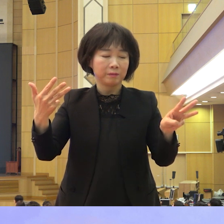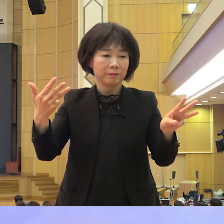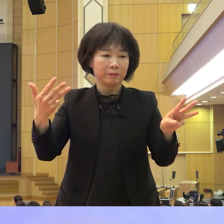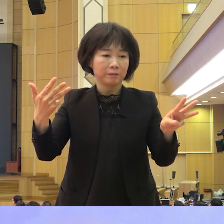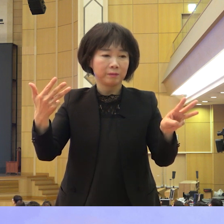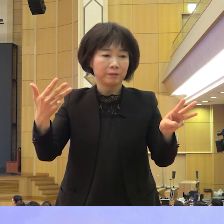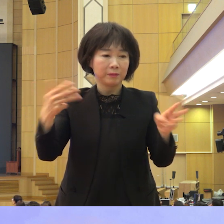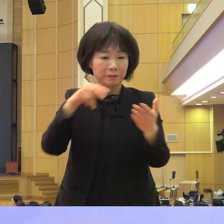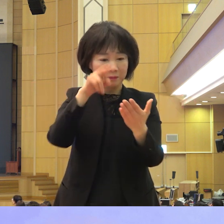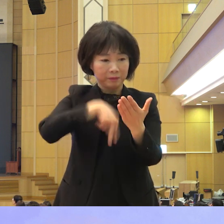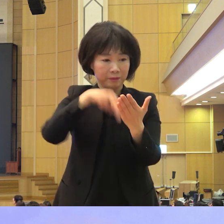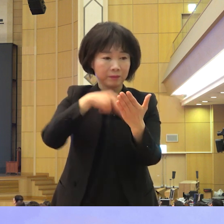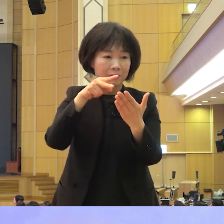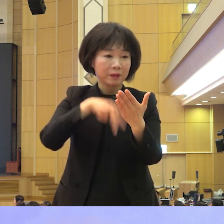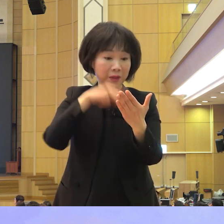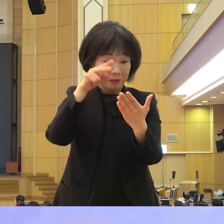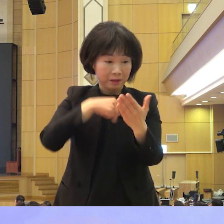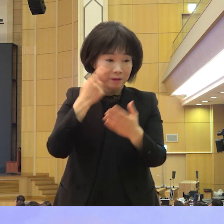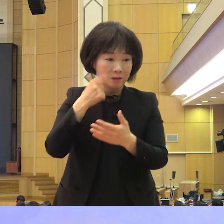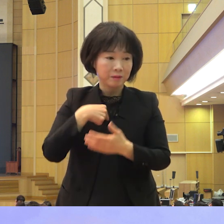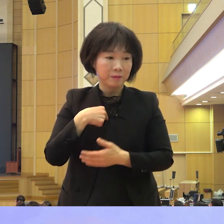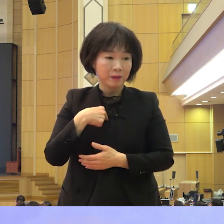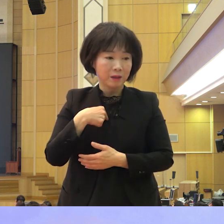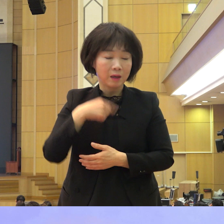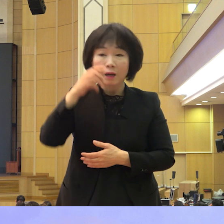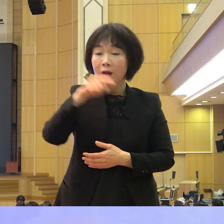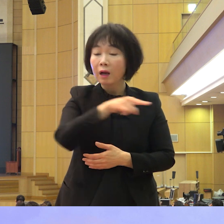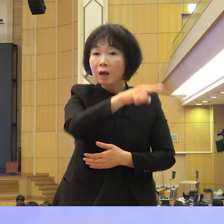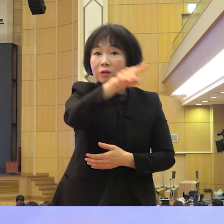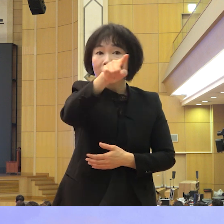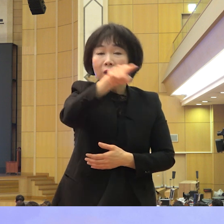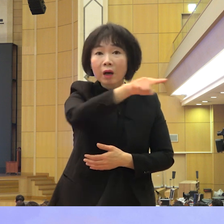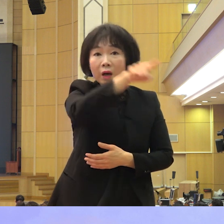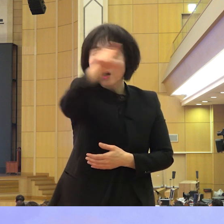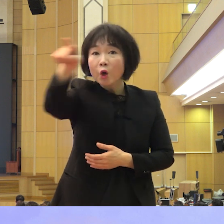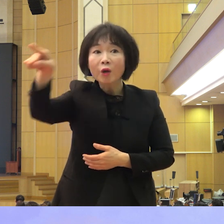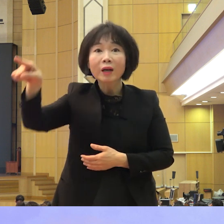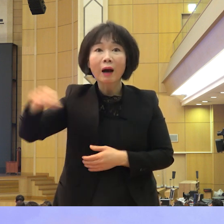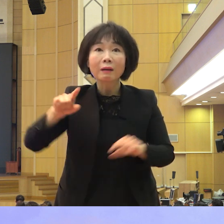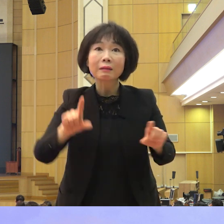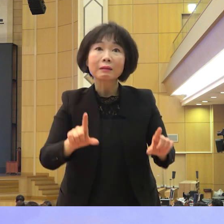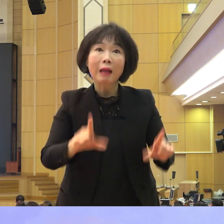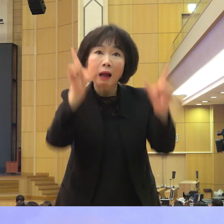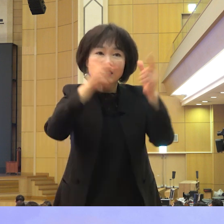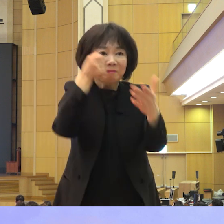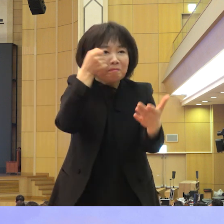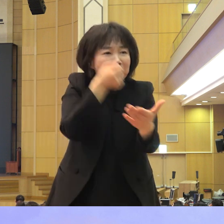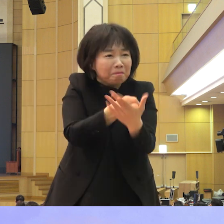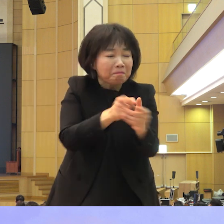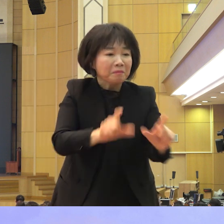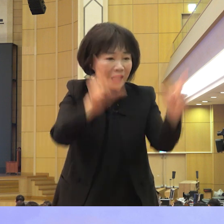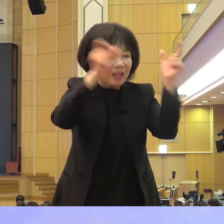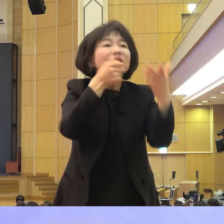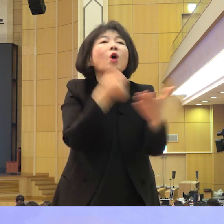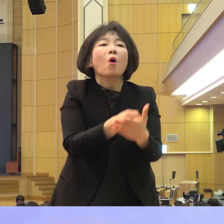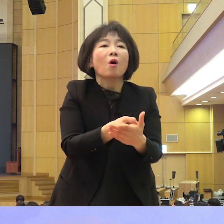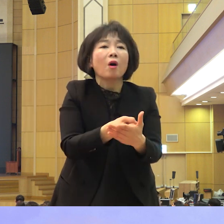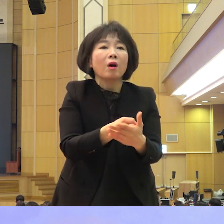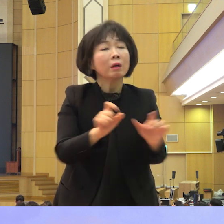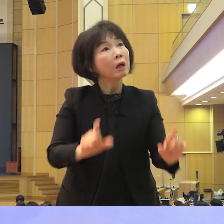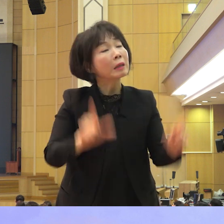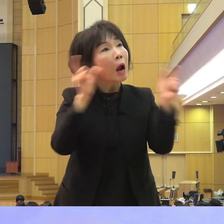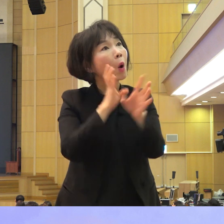23절로 24절 237페이지 보면 저희가 일자를 정하고,